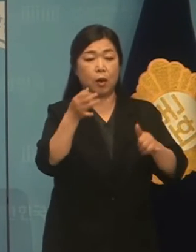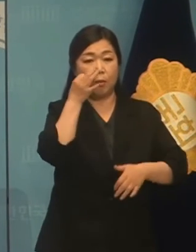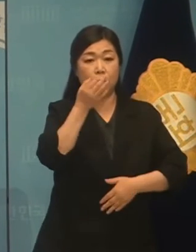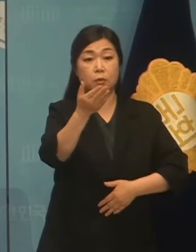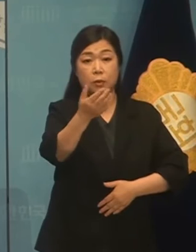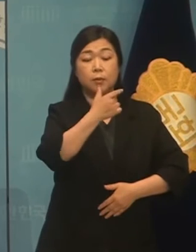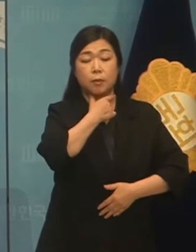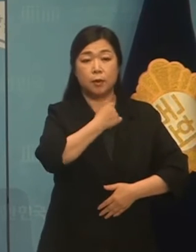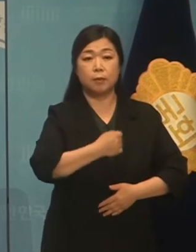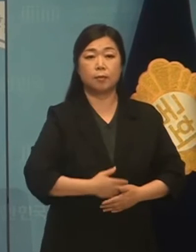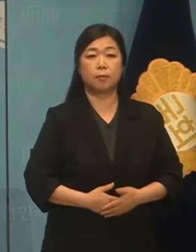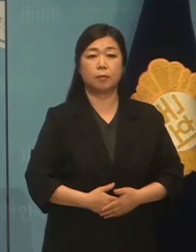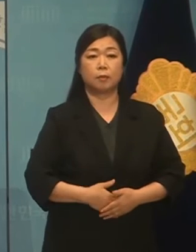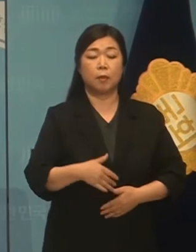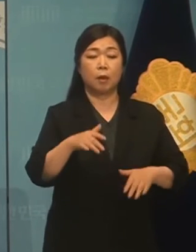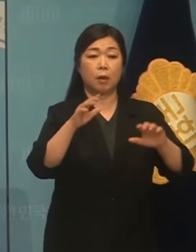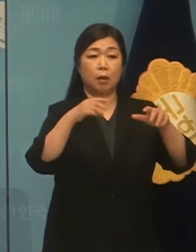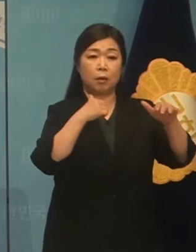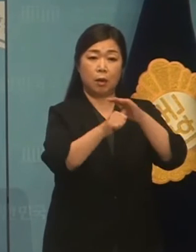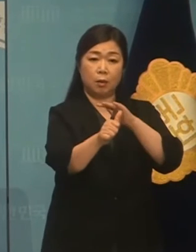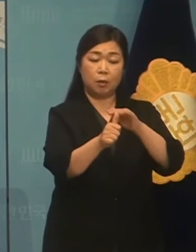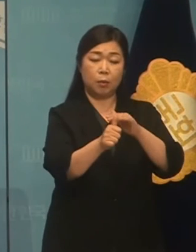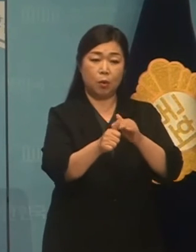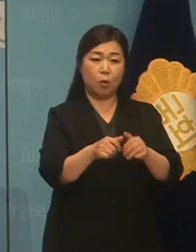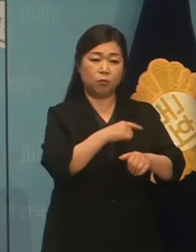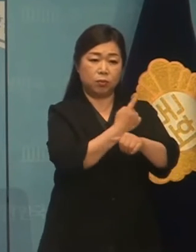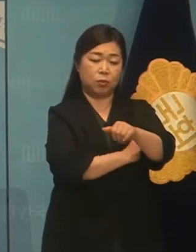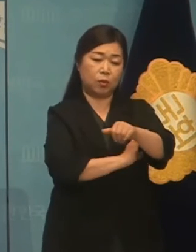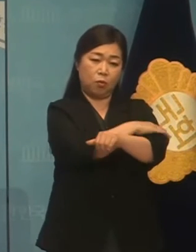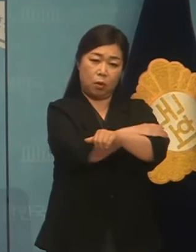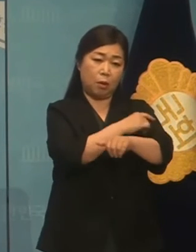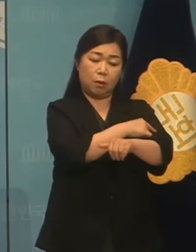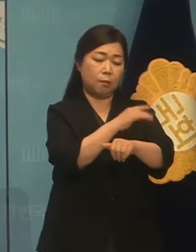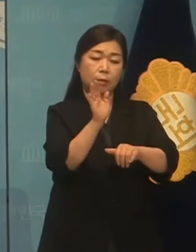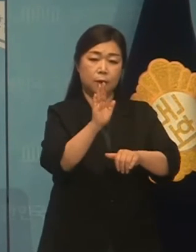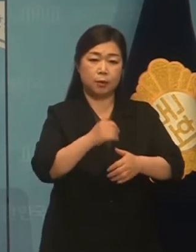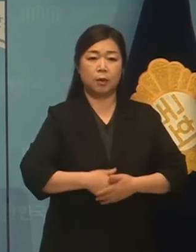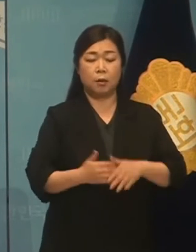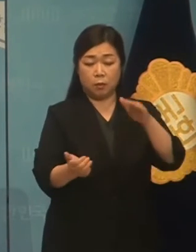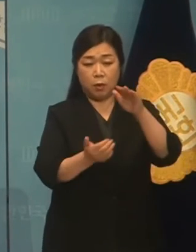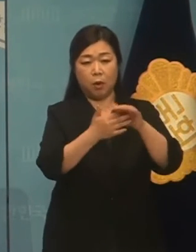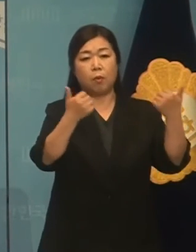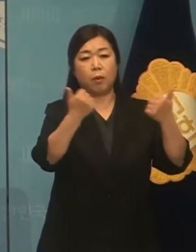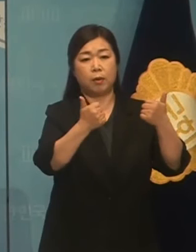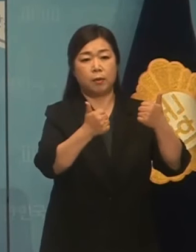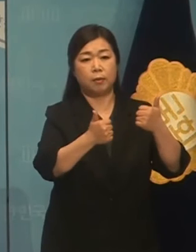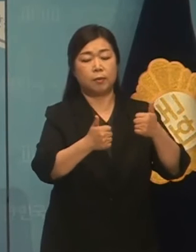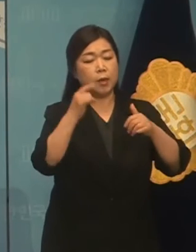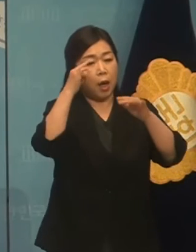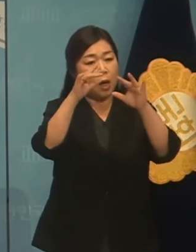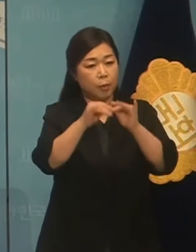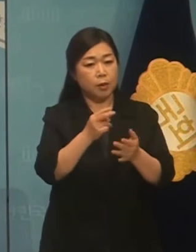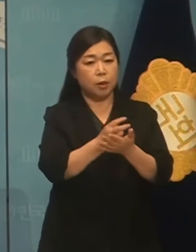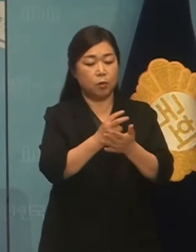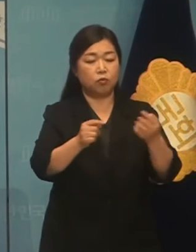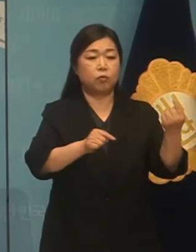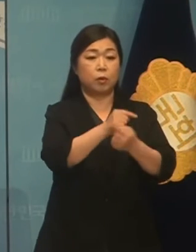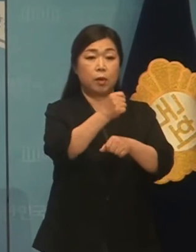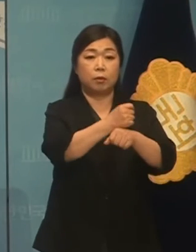것입니다. 저는 당대표의 우월적 권한을 내려놓고 최고위원 회의를 합의제로 운영할